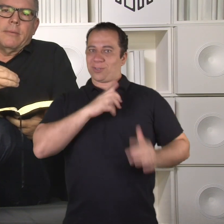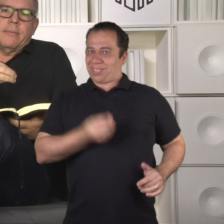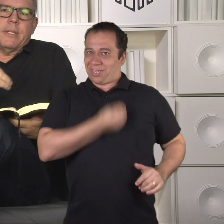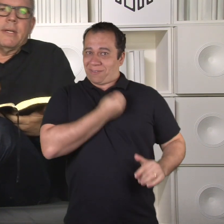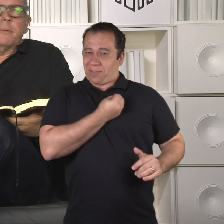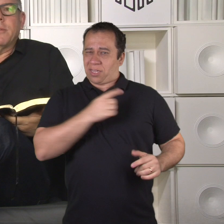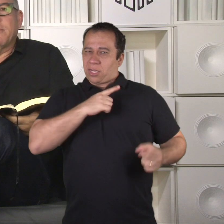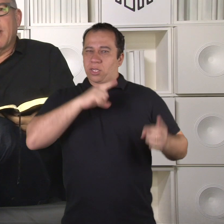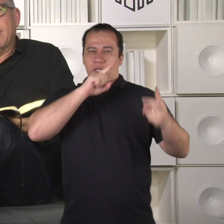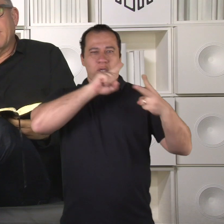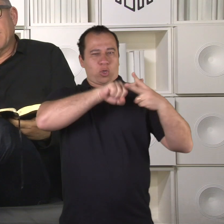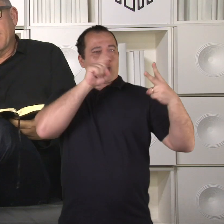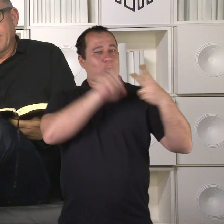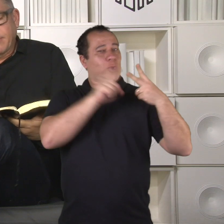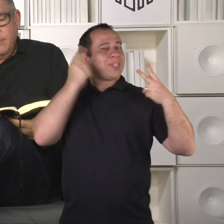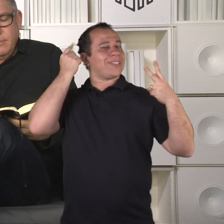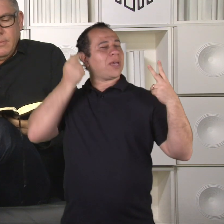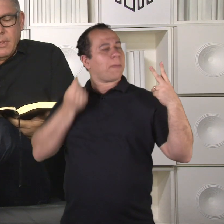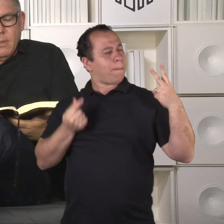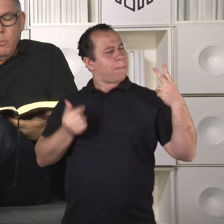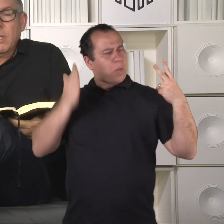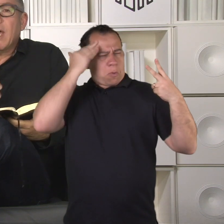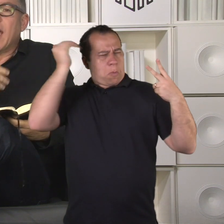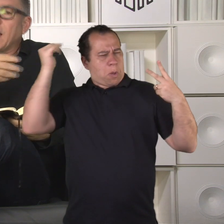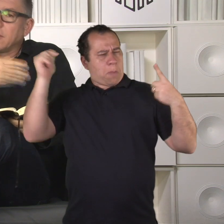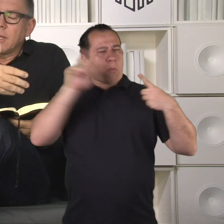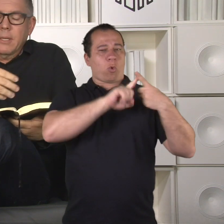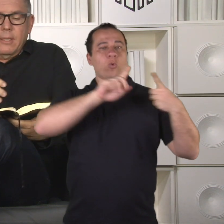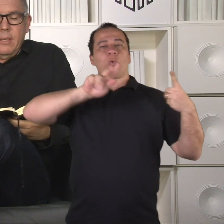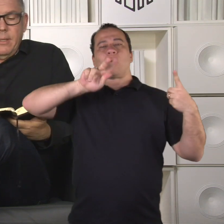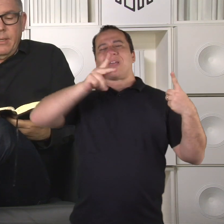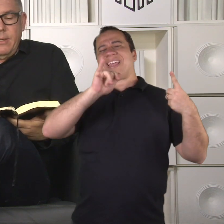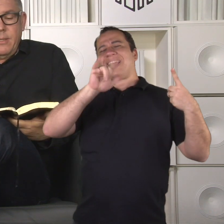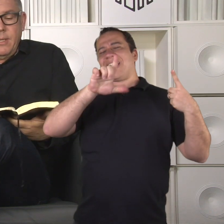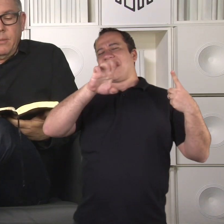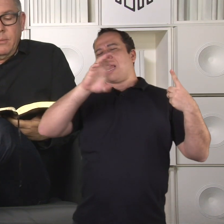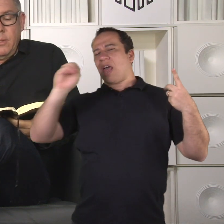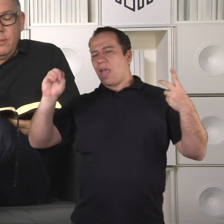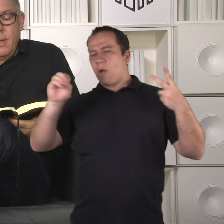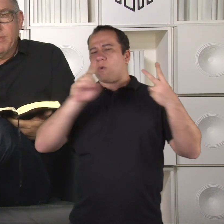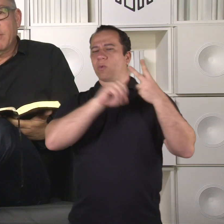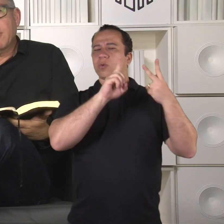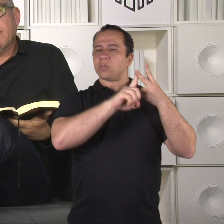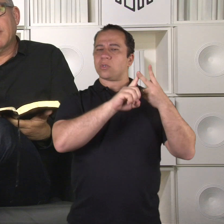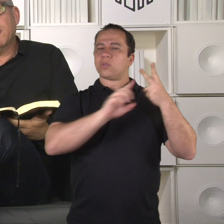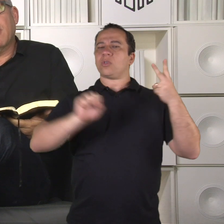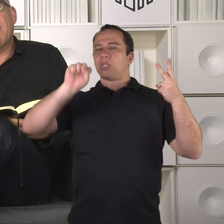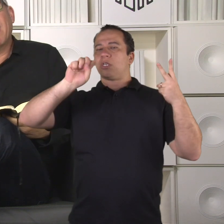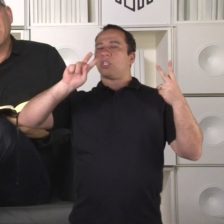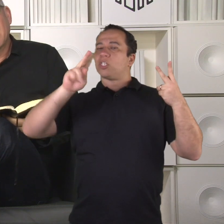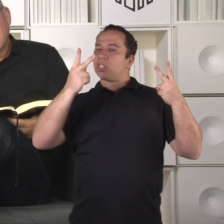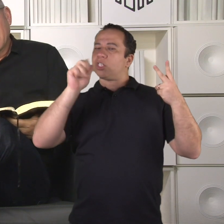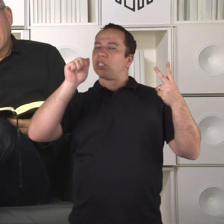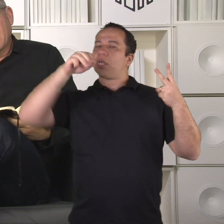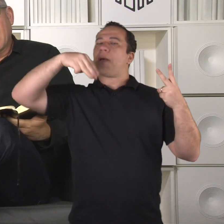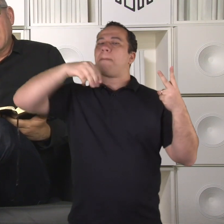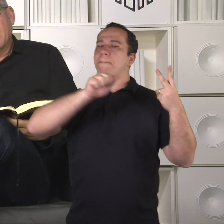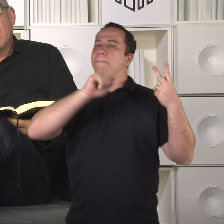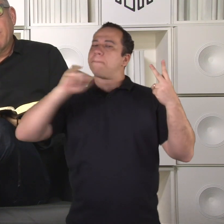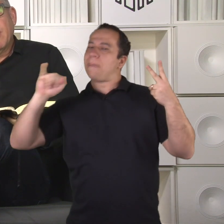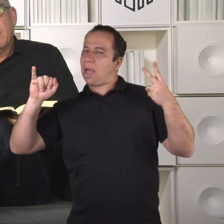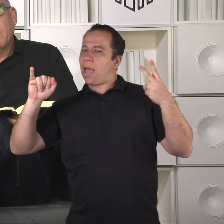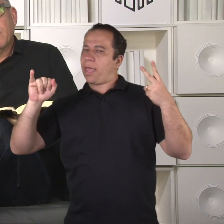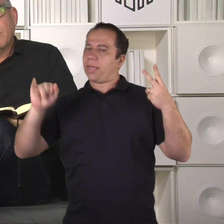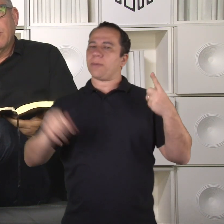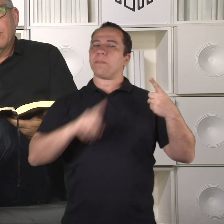rabino, digamos, mais moderado, e tinha um outro rabino chamado Shammai, que era